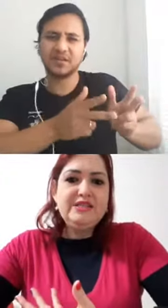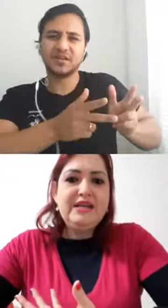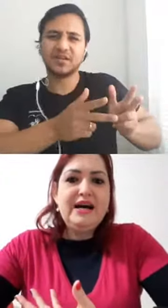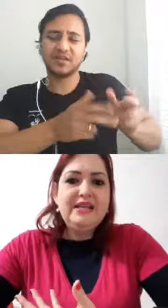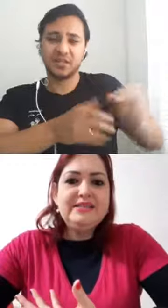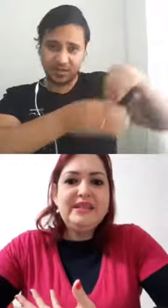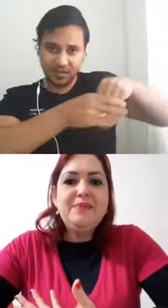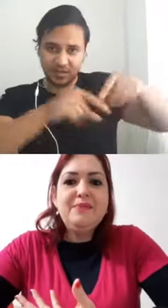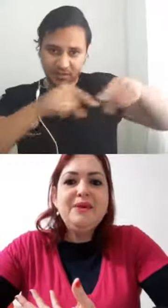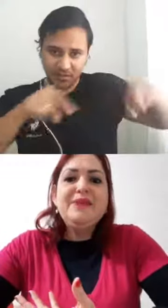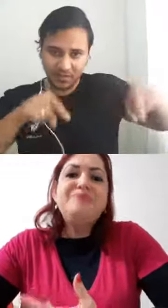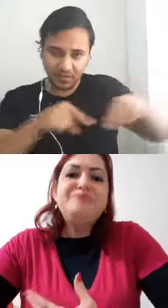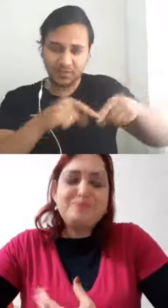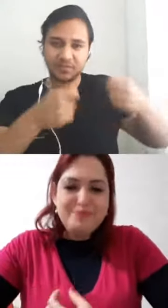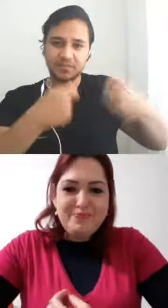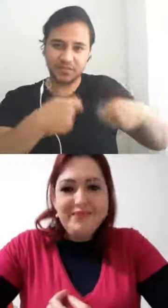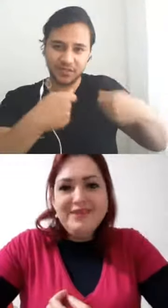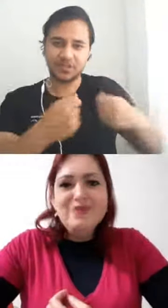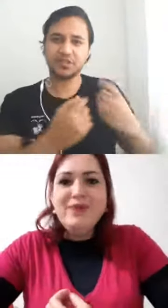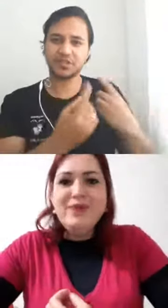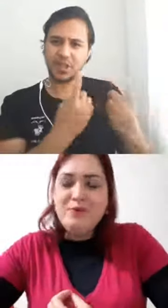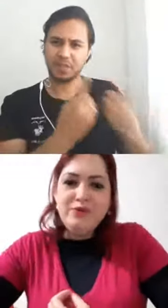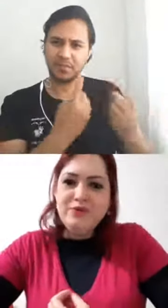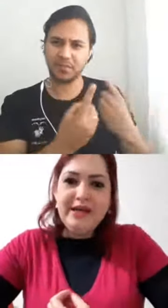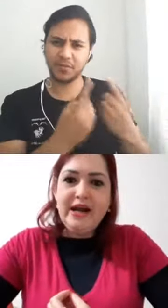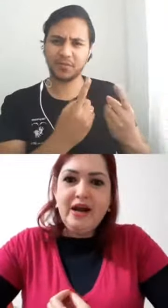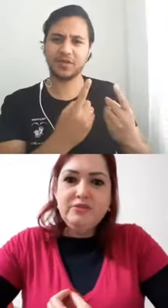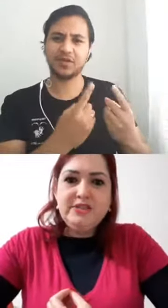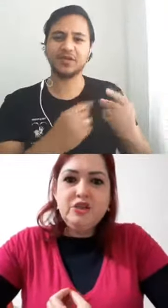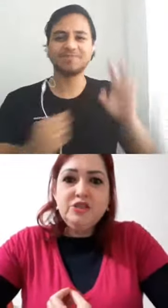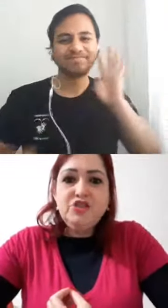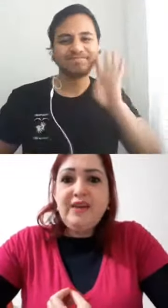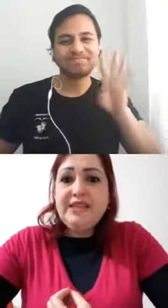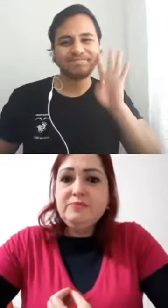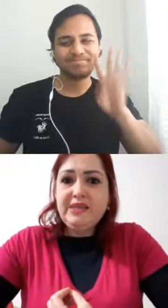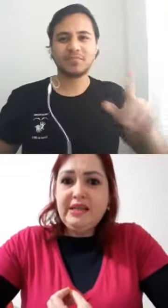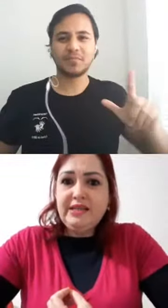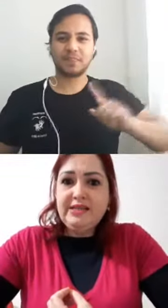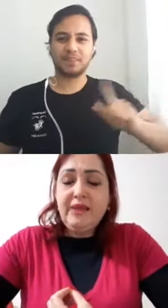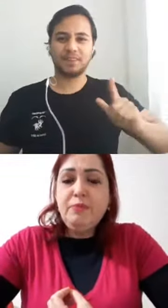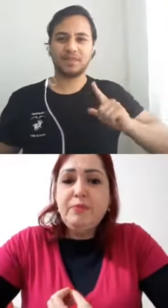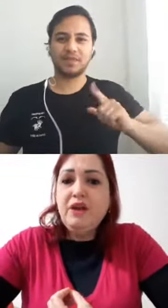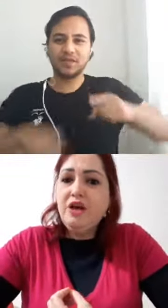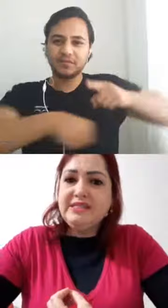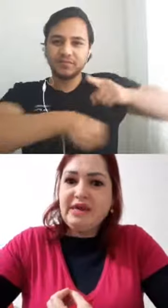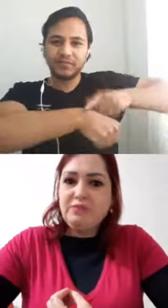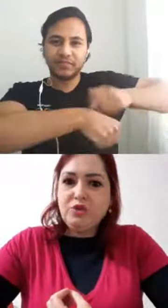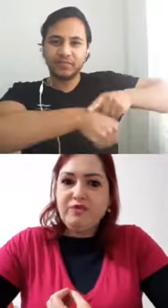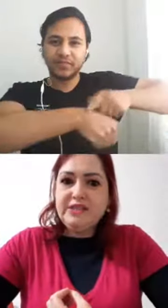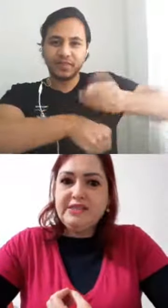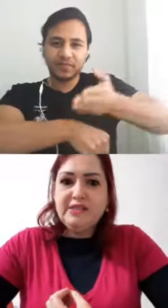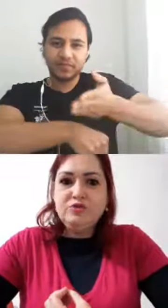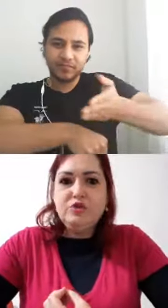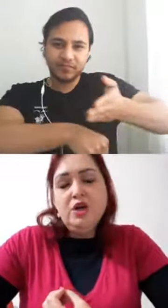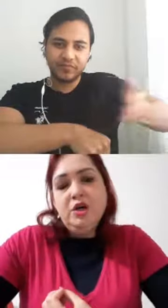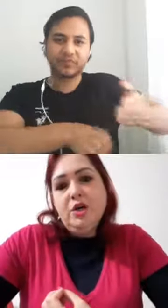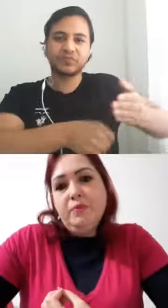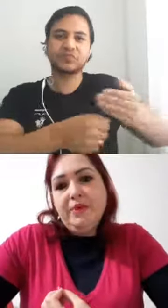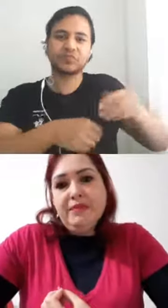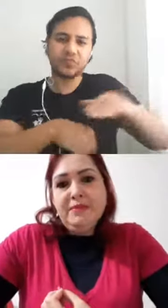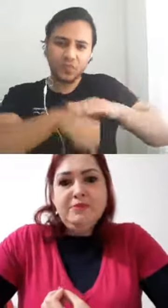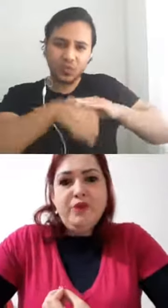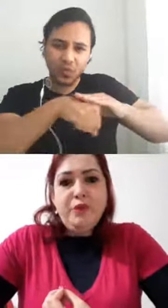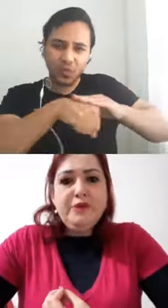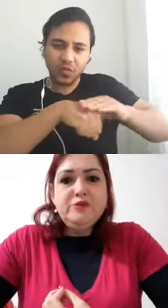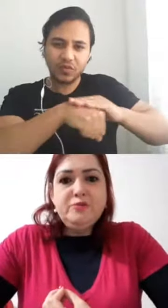nossas salas, sabe? Então, é muito legal se nós tivéssemos aquele tempo para nós estarmos conversando. Porque